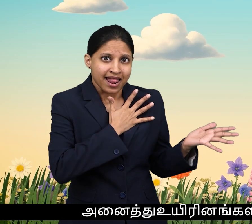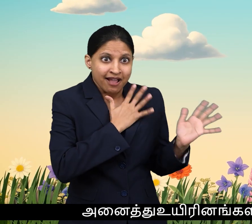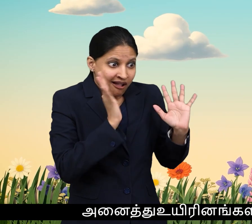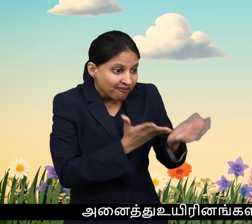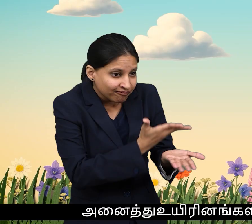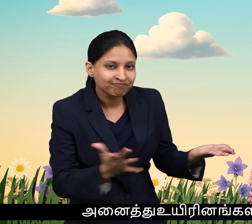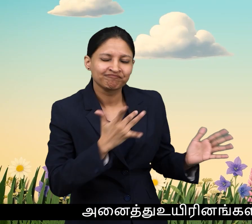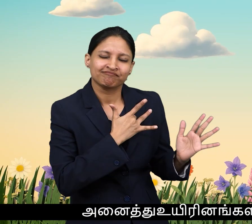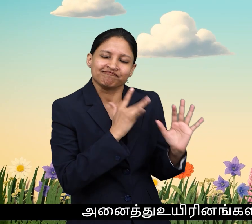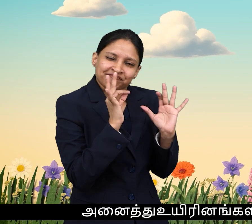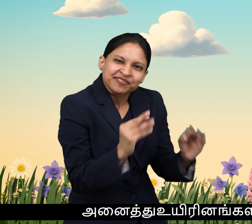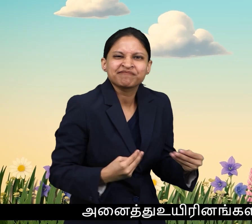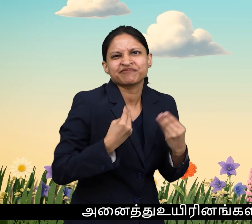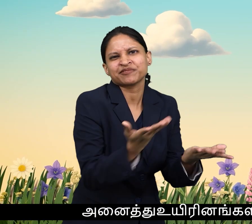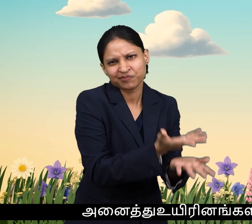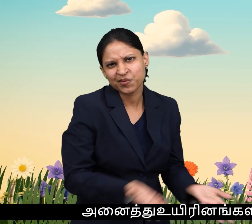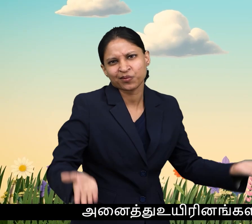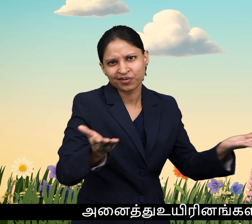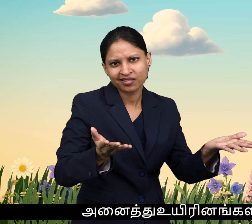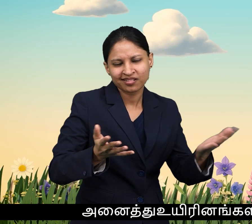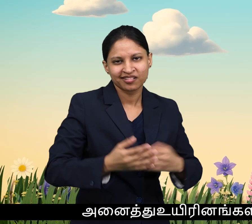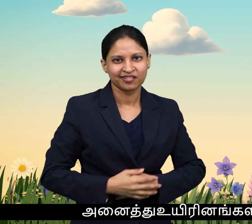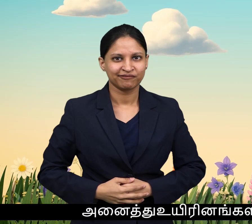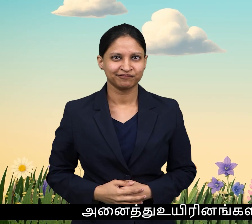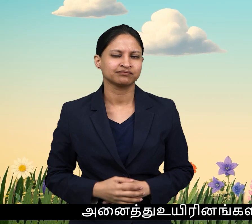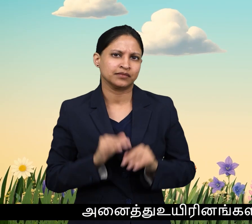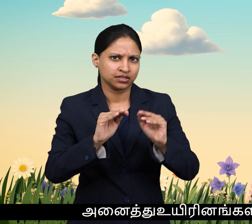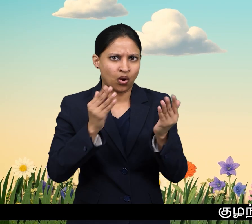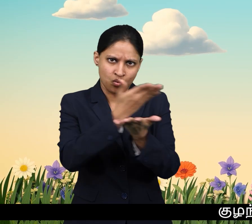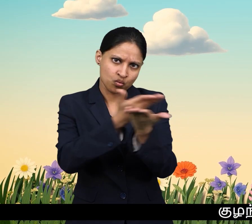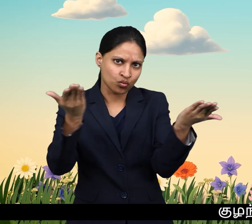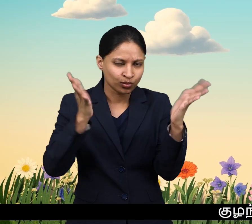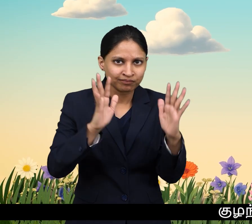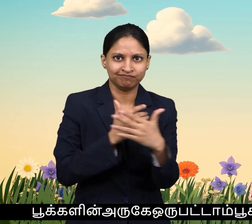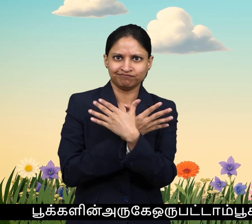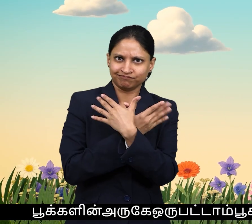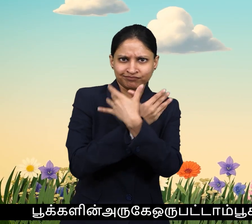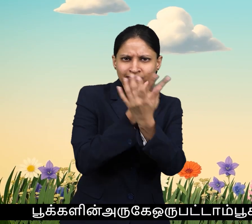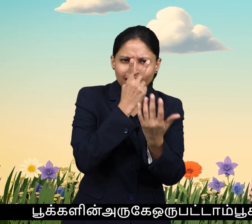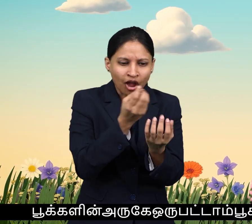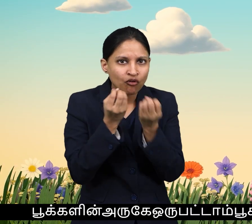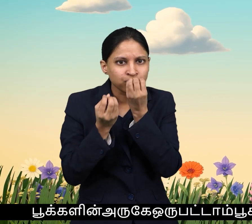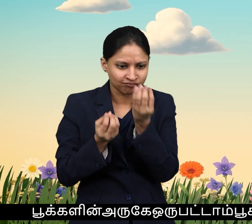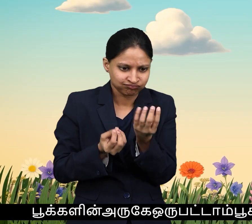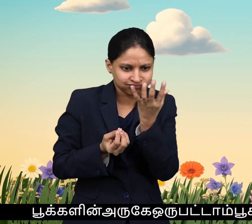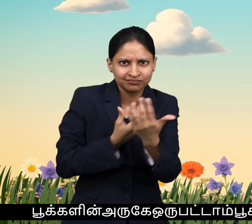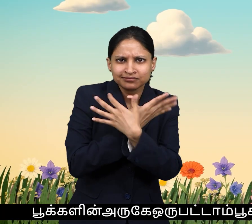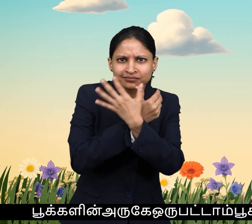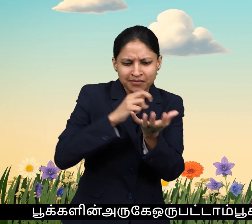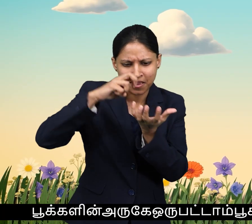அனைத்து உயிரினங்களிடமும் கருணை காட்டுங்கள். குழந்தைகளே, பூக்களின் அருகே ஒரு பட்டாம்பூச்சி